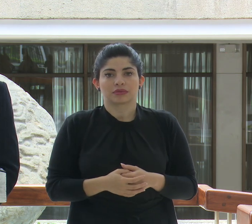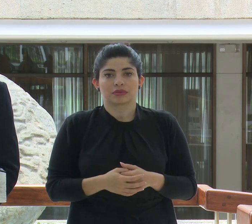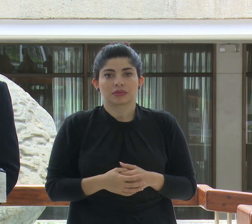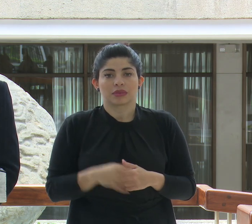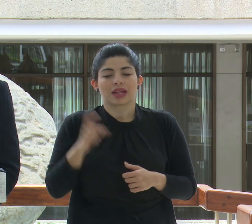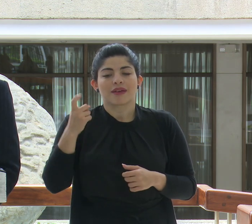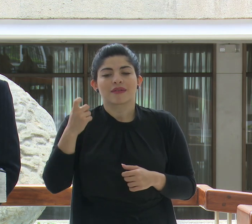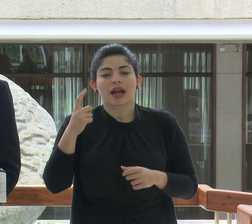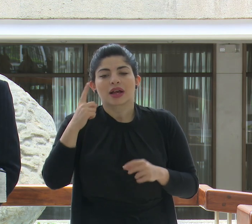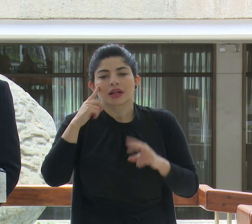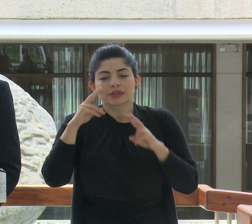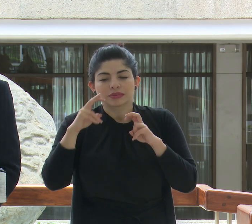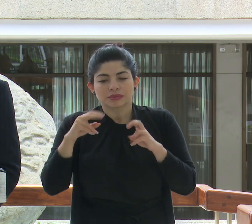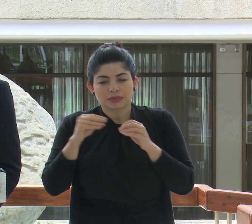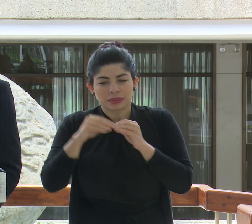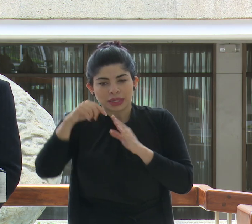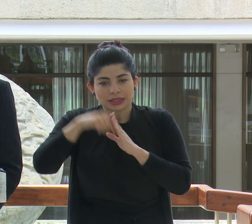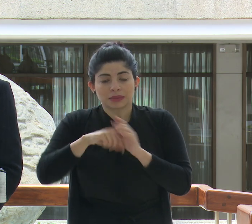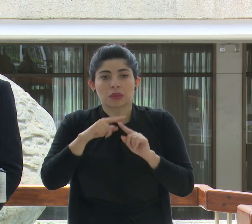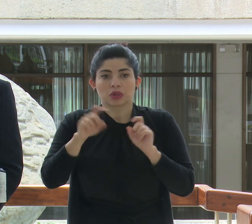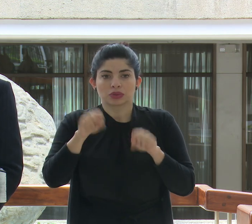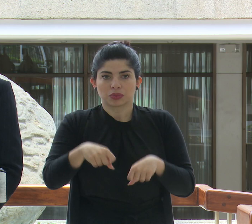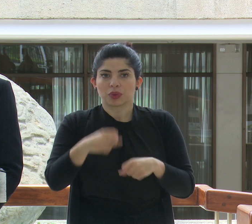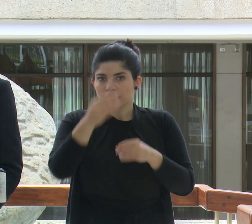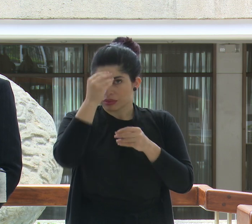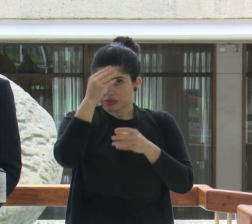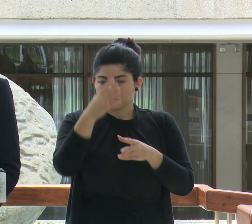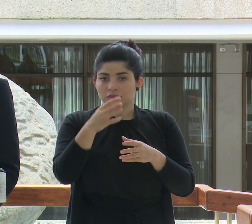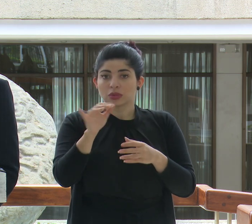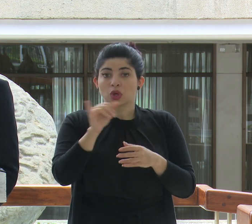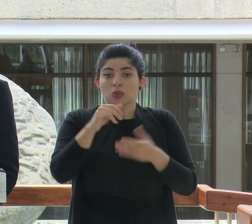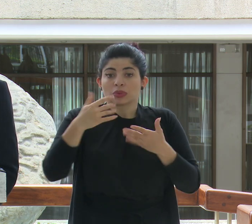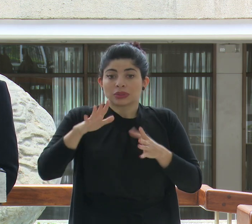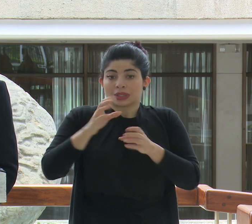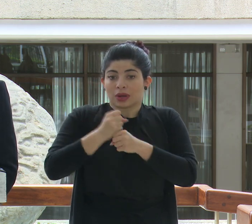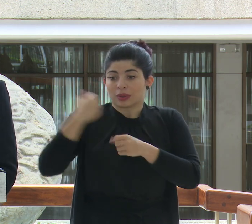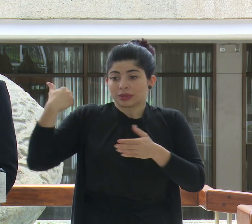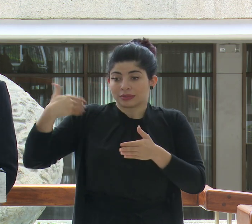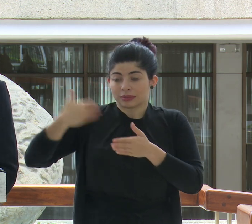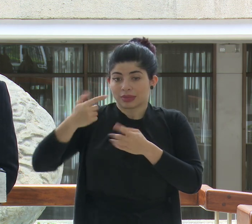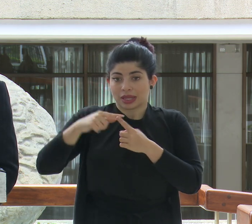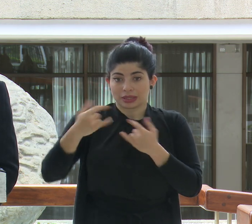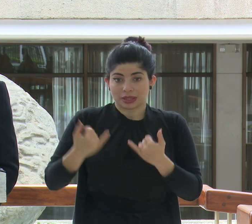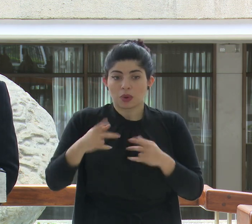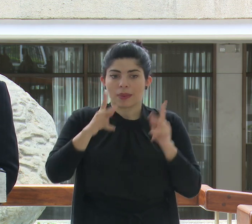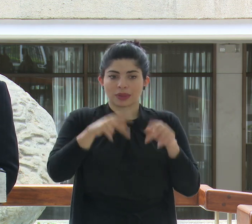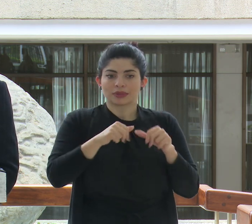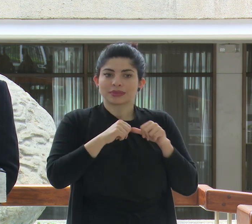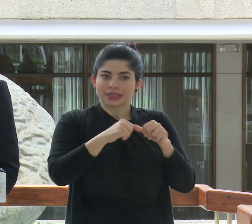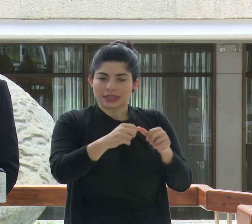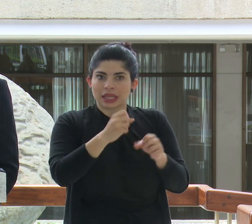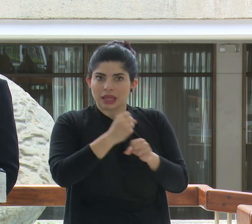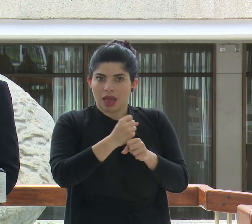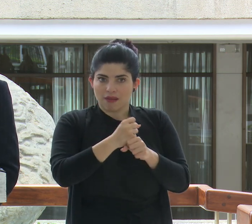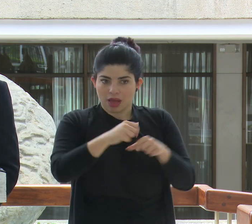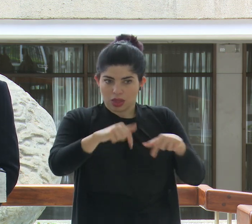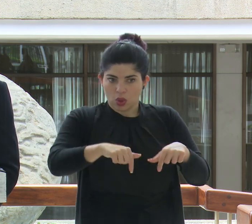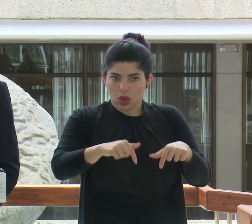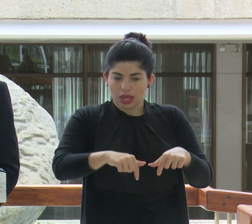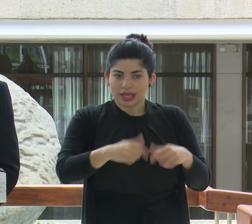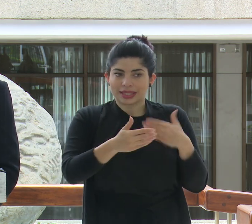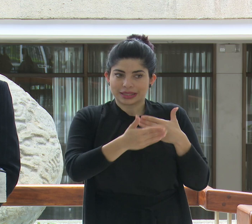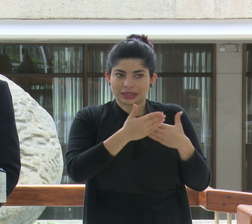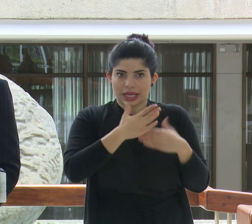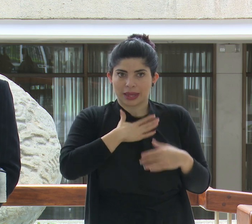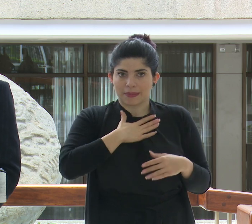Habrá que precisar más, pero lo que sí puedo adelantar es, como lo ha venido haciendo hasta ahora, será alguien que seguirá trabajando acá y cerca